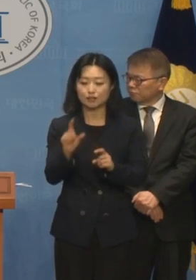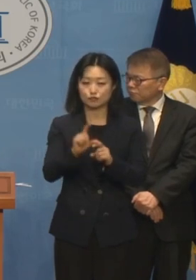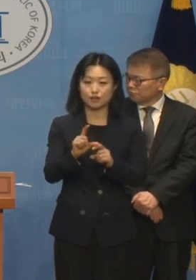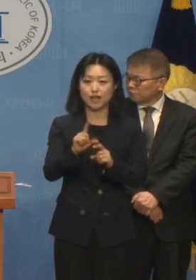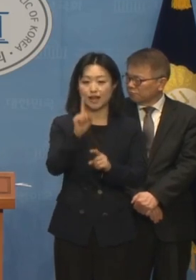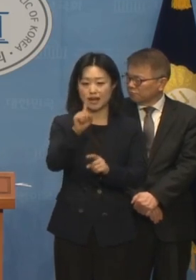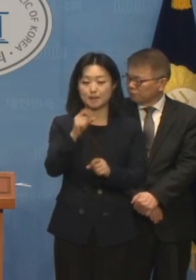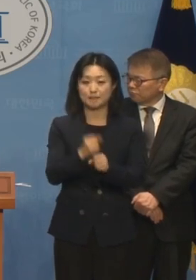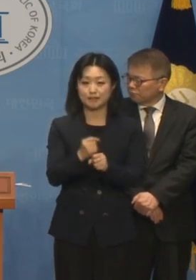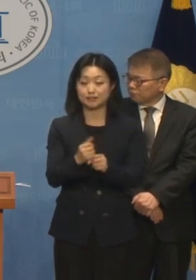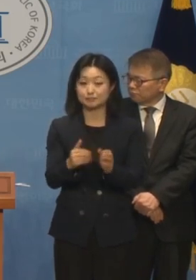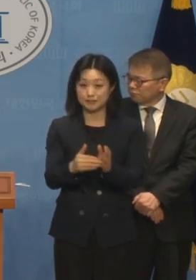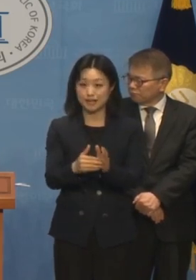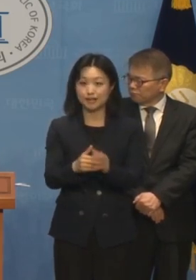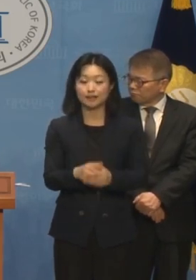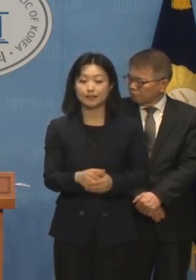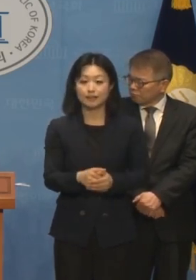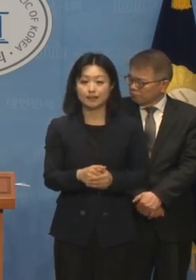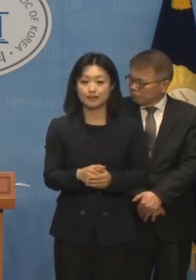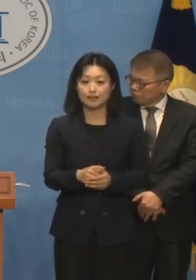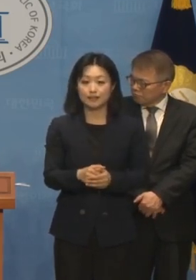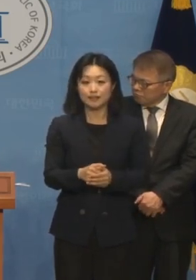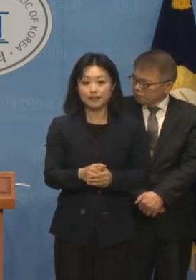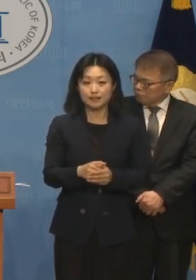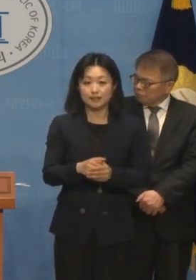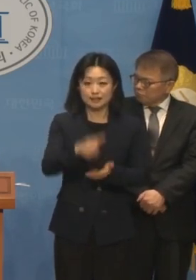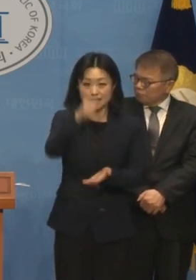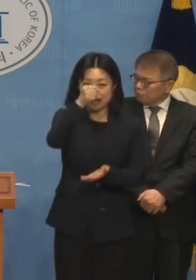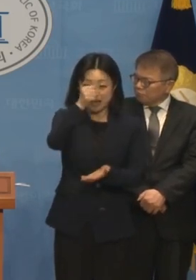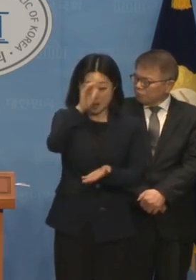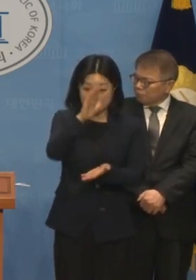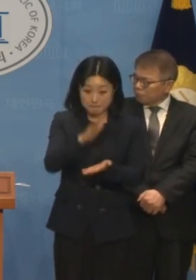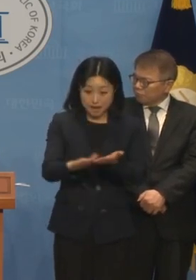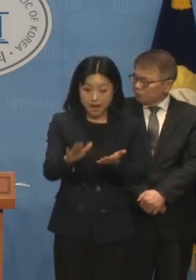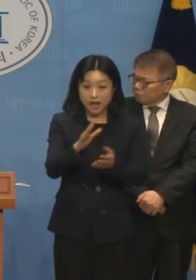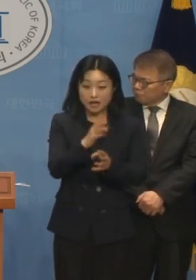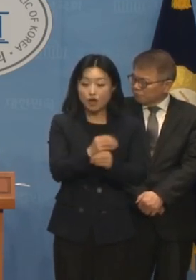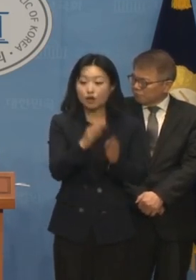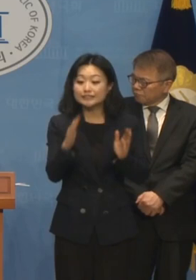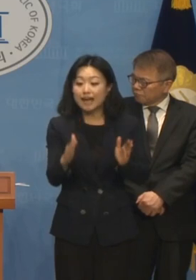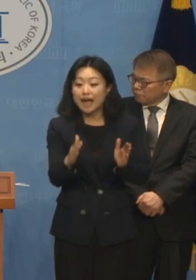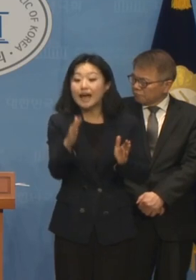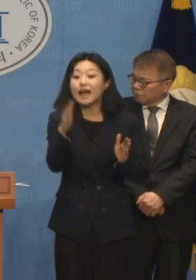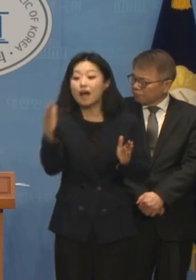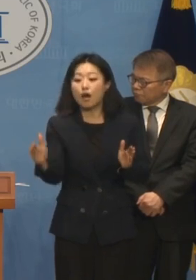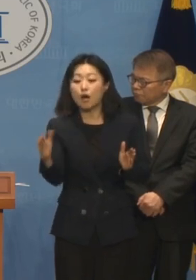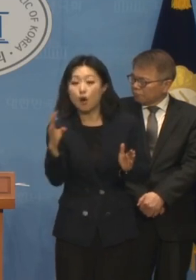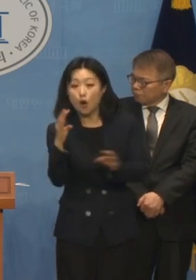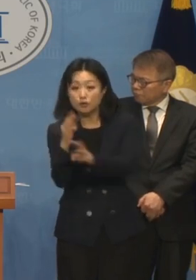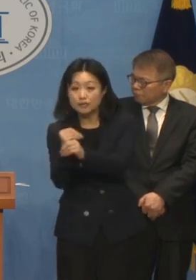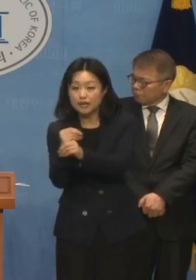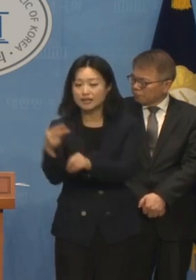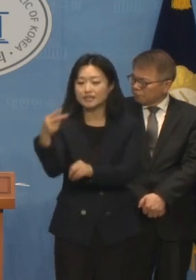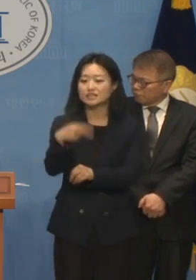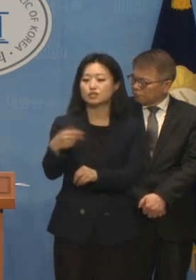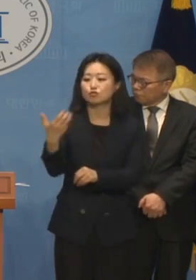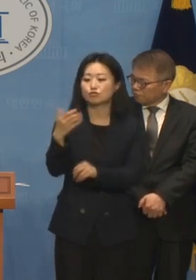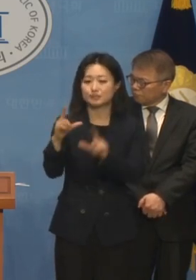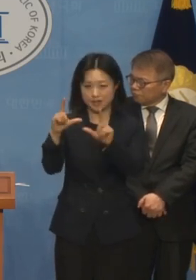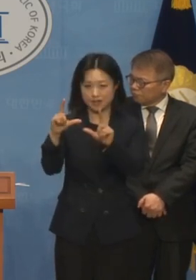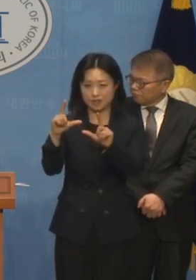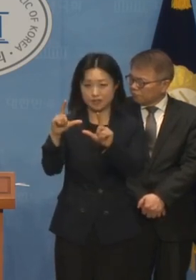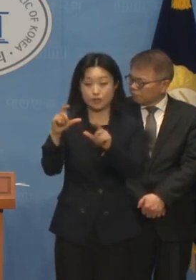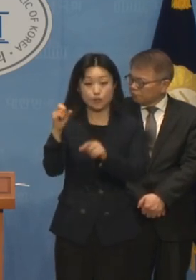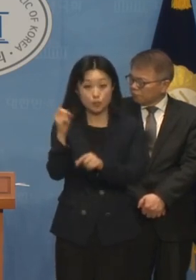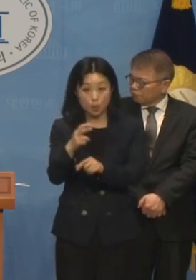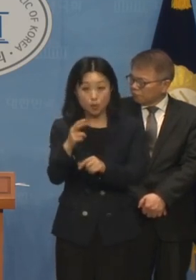만들었습니다. 기금 고갈 연장 시점에 대해서는 가장 길게 제시한 2090년 또는